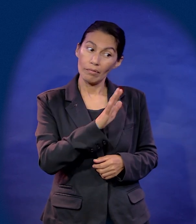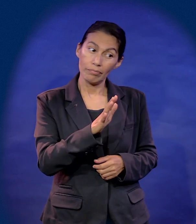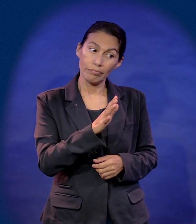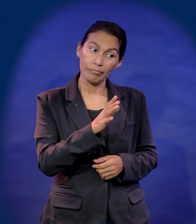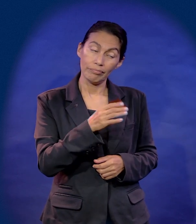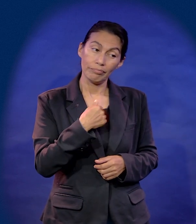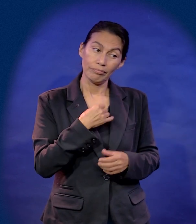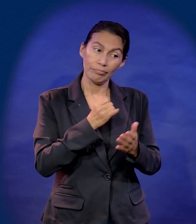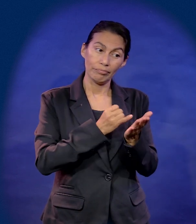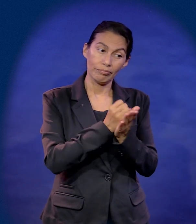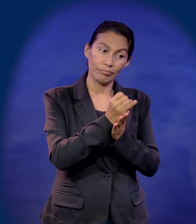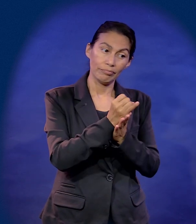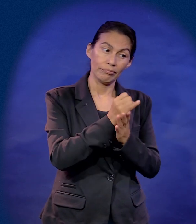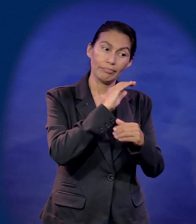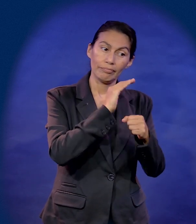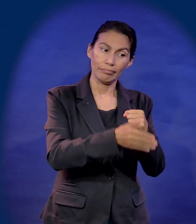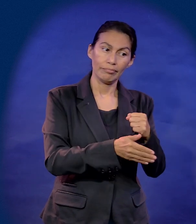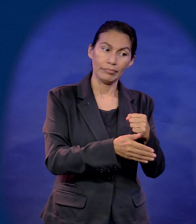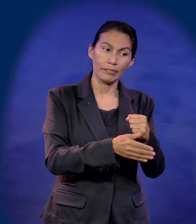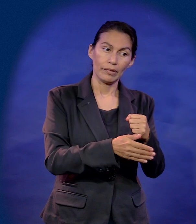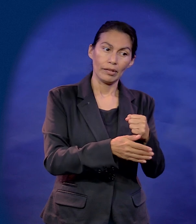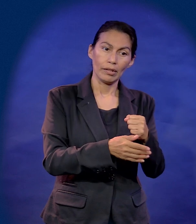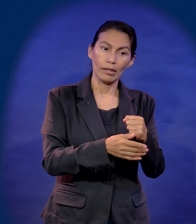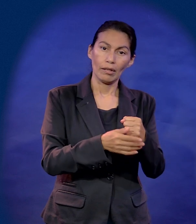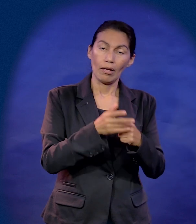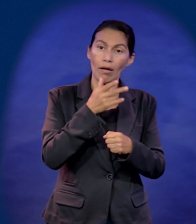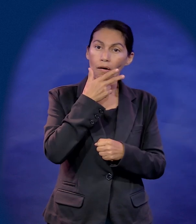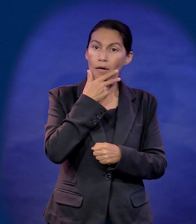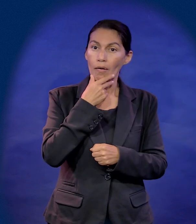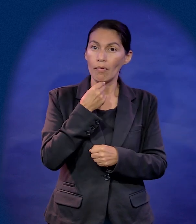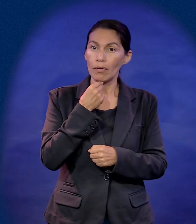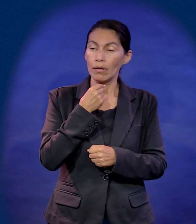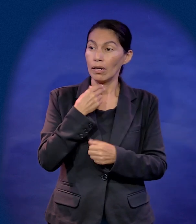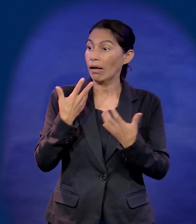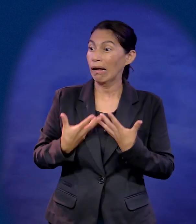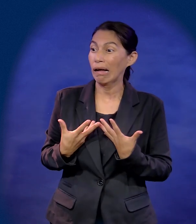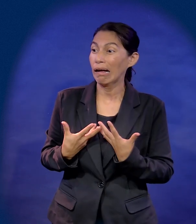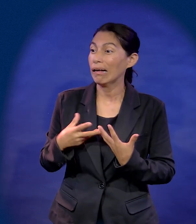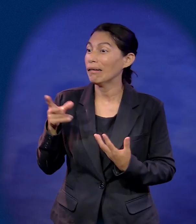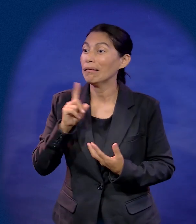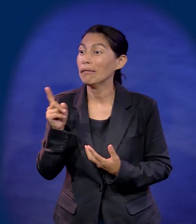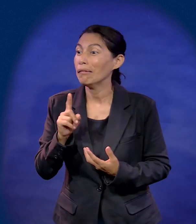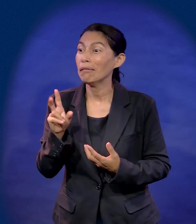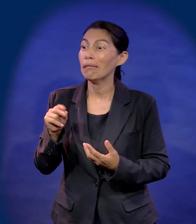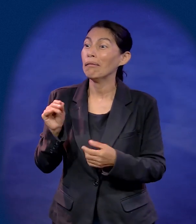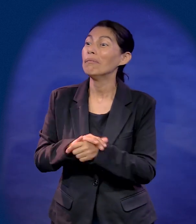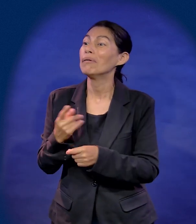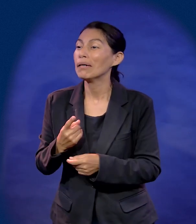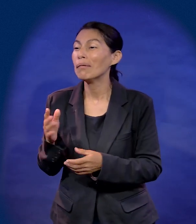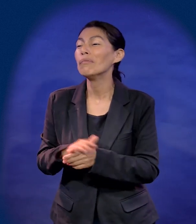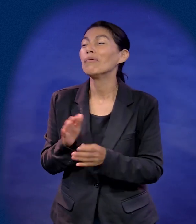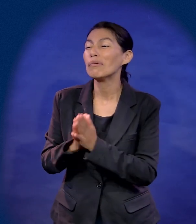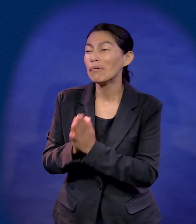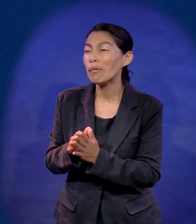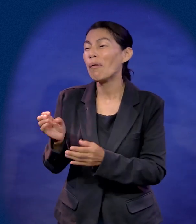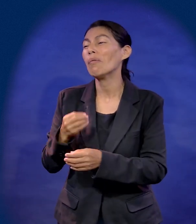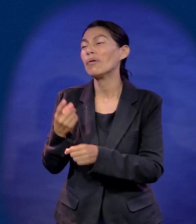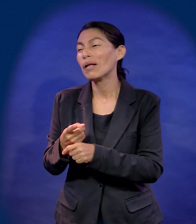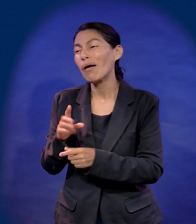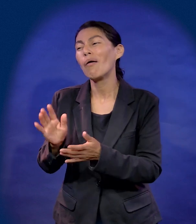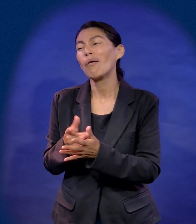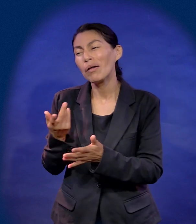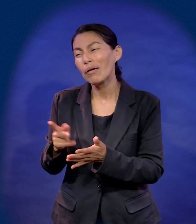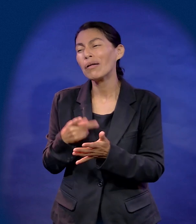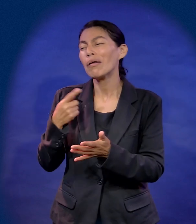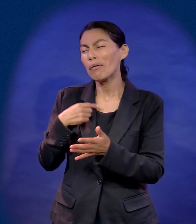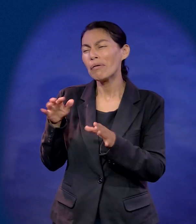Entonces Sara Daniela te dice, he decidido que debemos, que nuestra relación terminó. Tu instinto natural es, no,